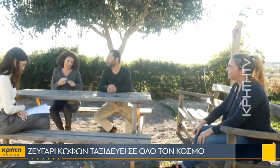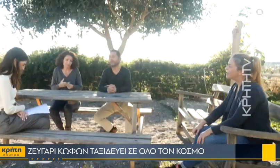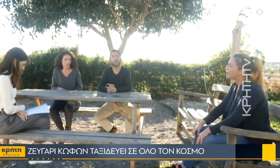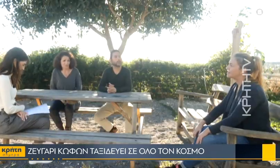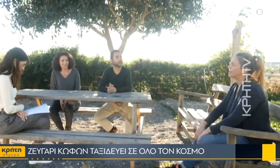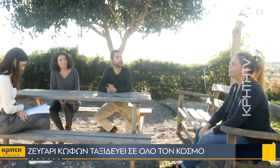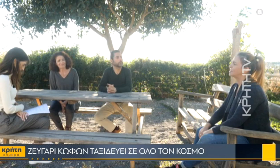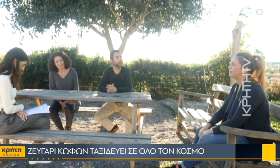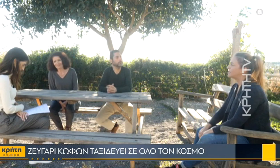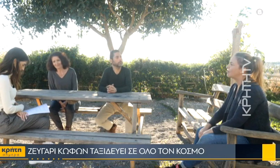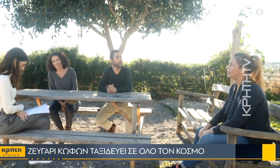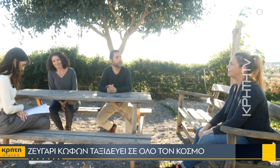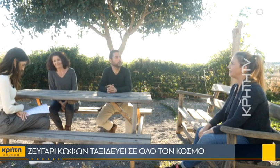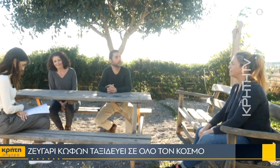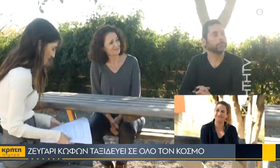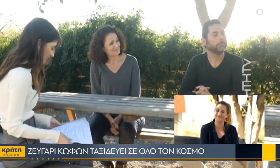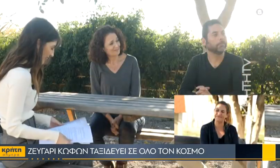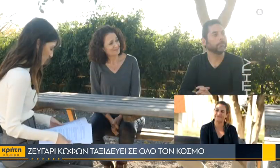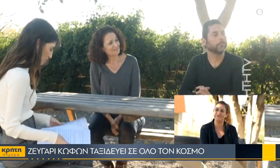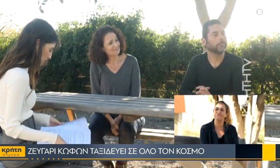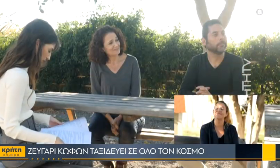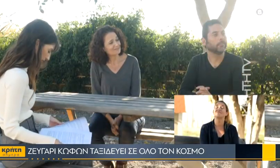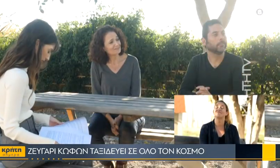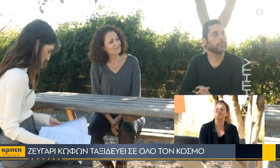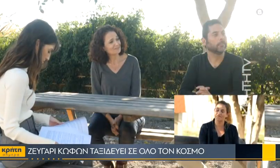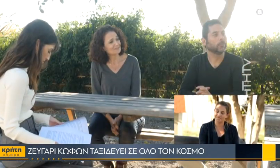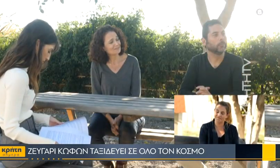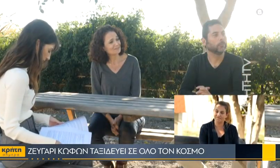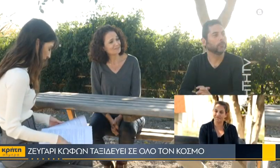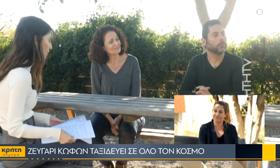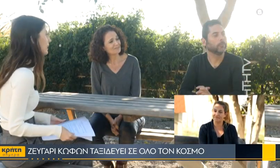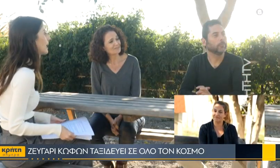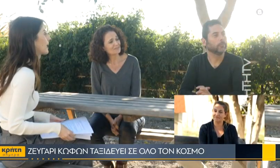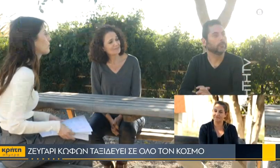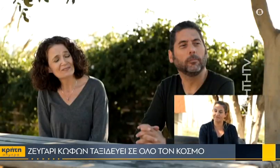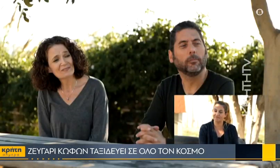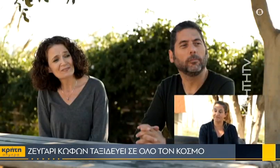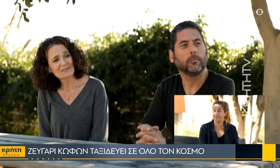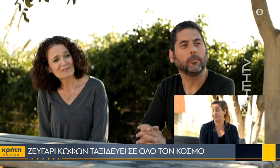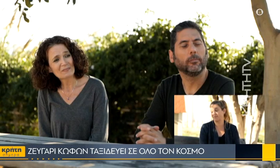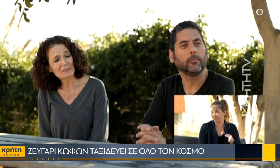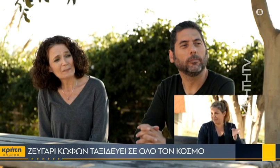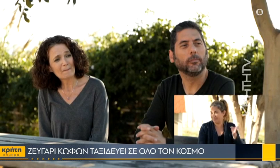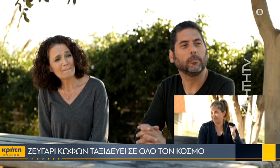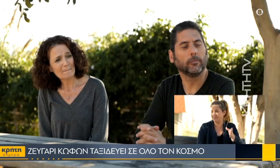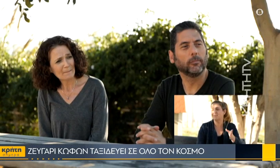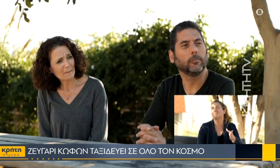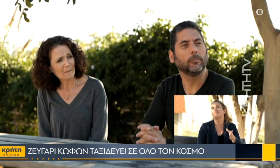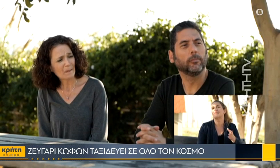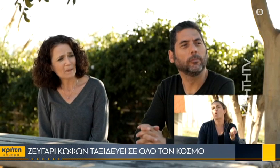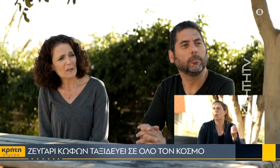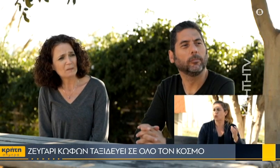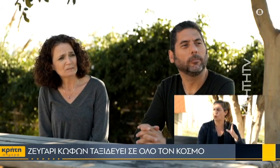απόφαση. Είναι να πάρεις την απόφαση και μετά όλα είναι εφικτά. Φαντάζομαι ότι οι λαοί με τους οποίους έχετε επικοινωνήσει, σας